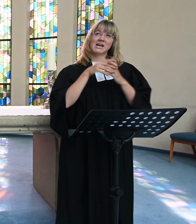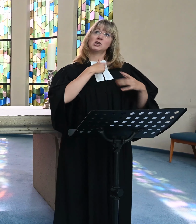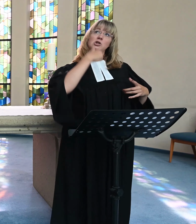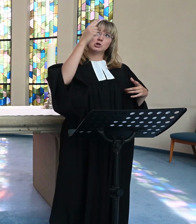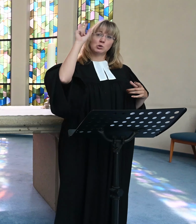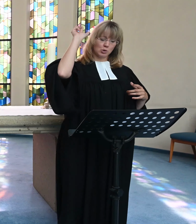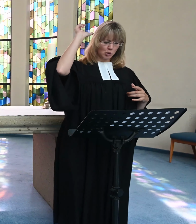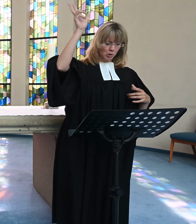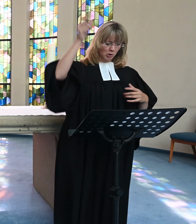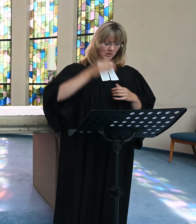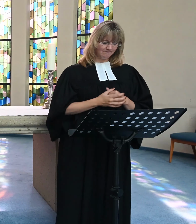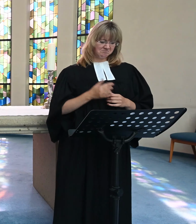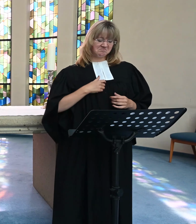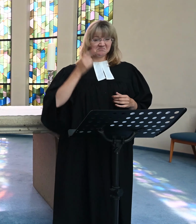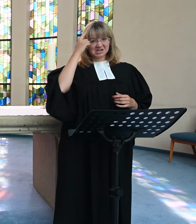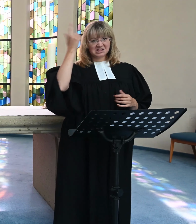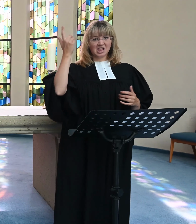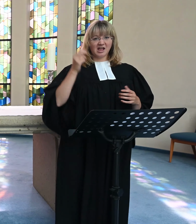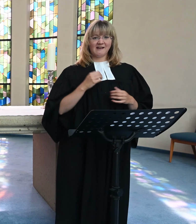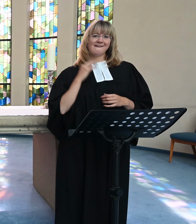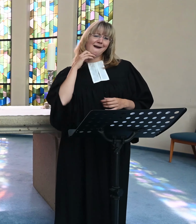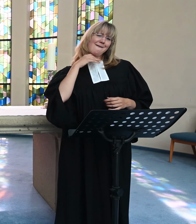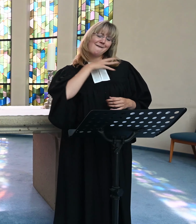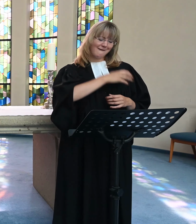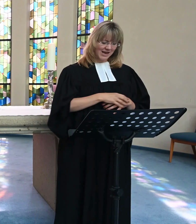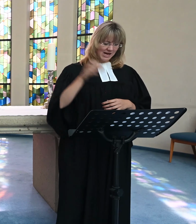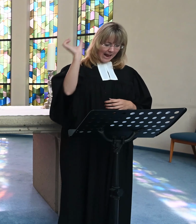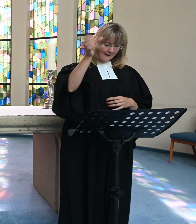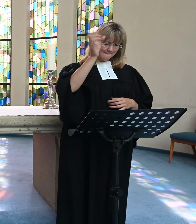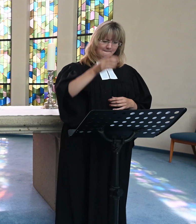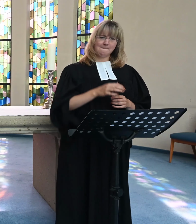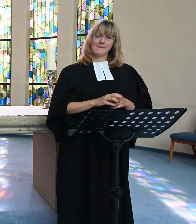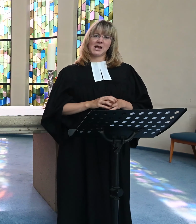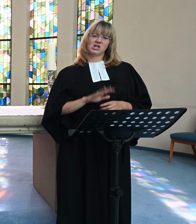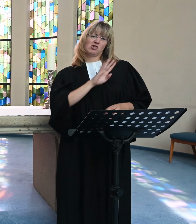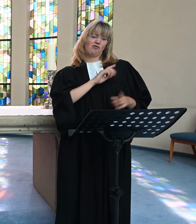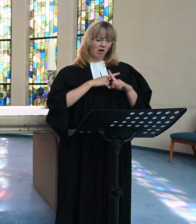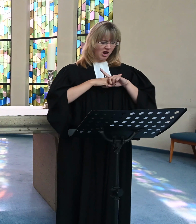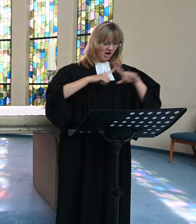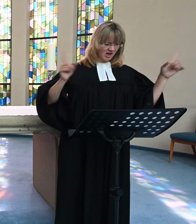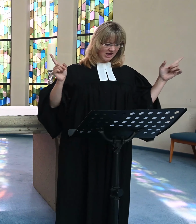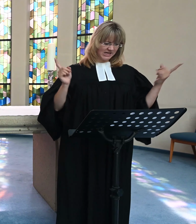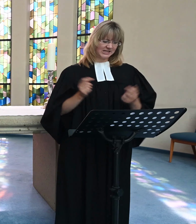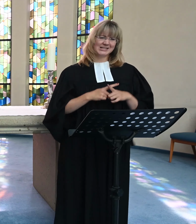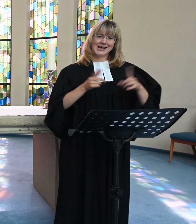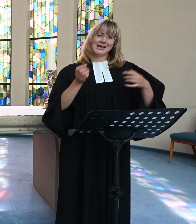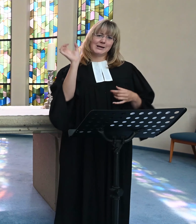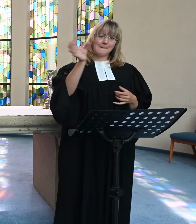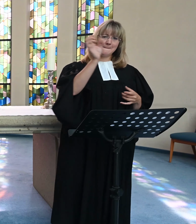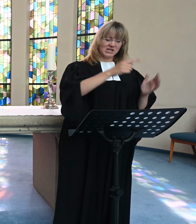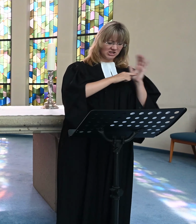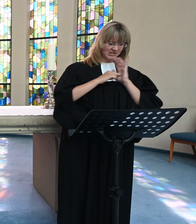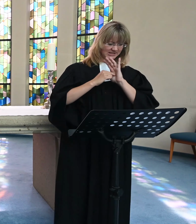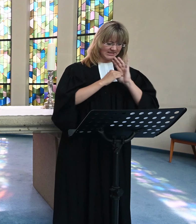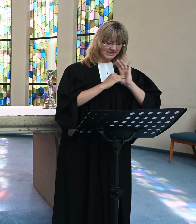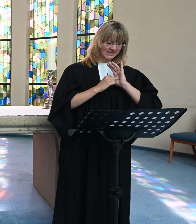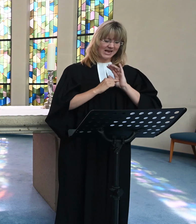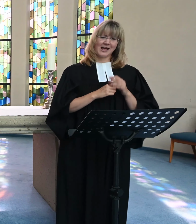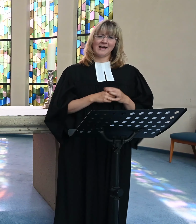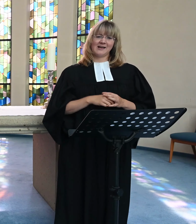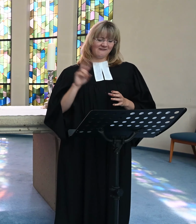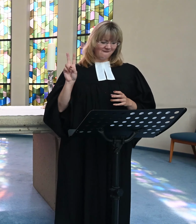peinlich, wenn andere mitbekommen, dass sie beten bzw. überhaupt an Gott glauben. Ich könnte